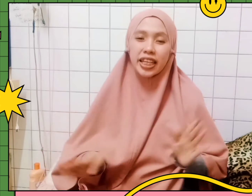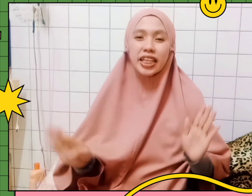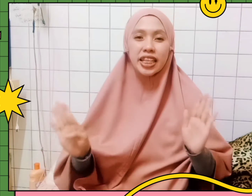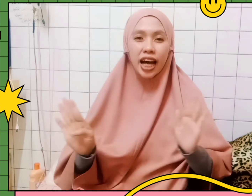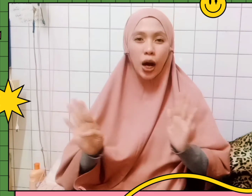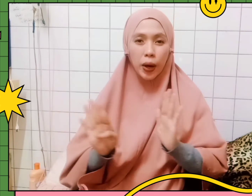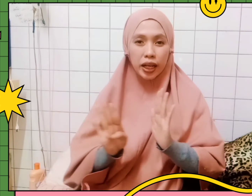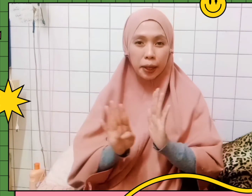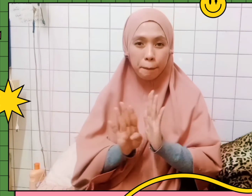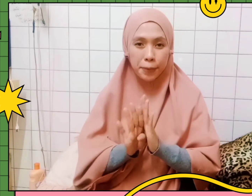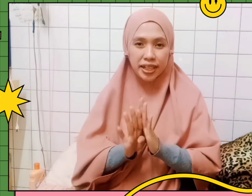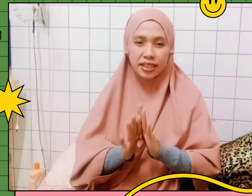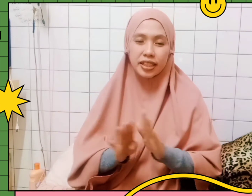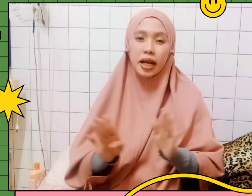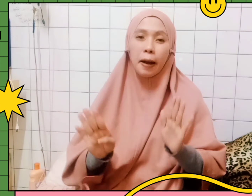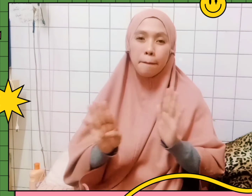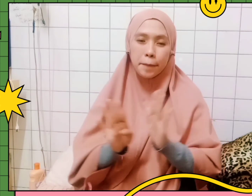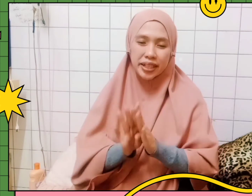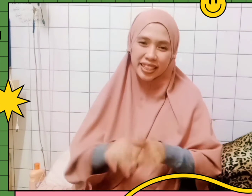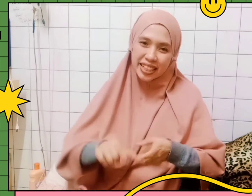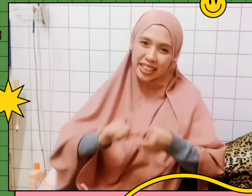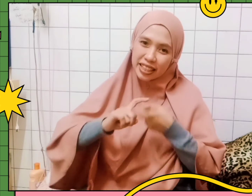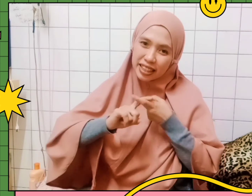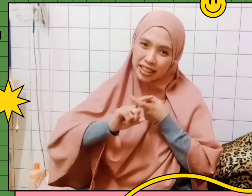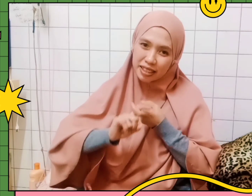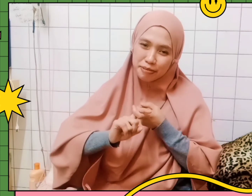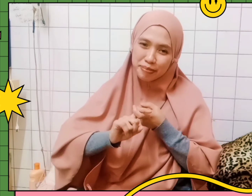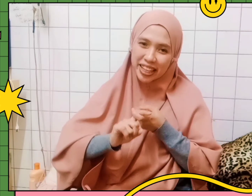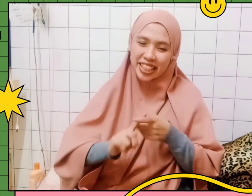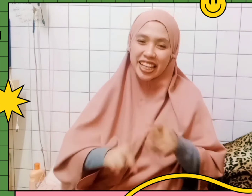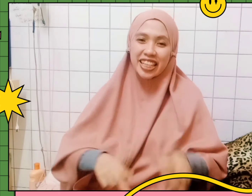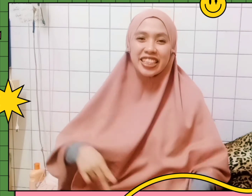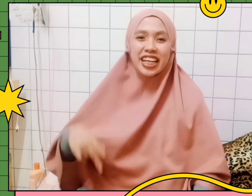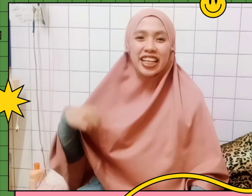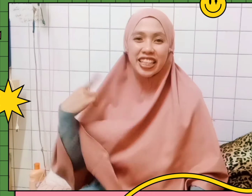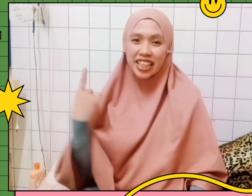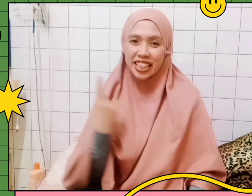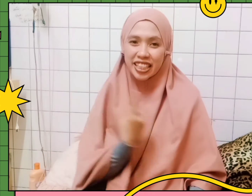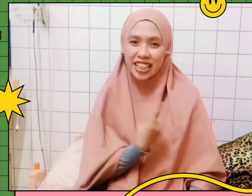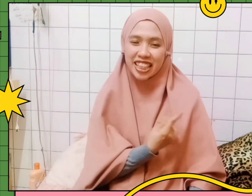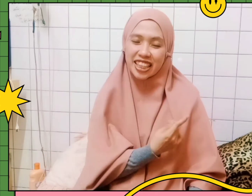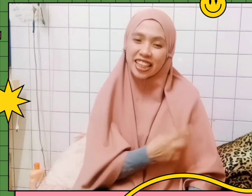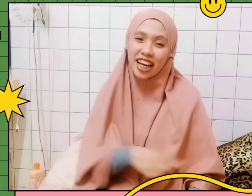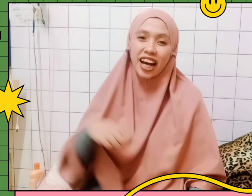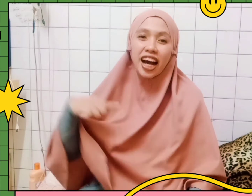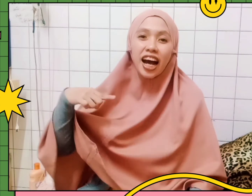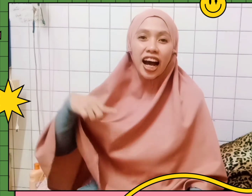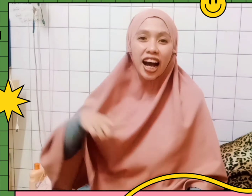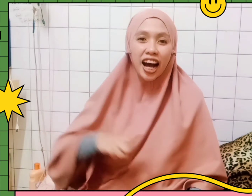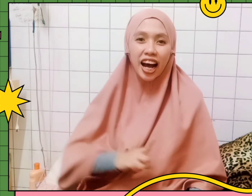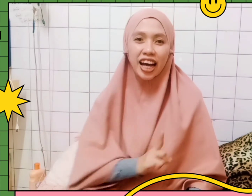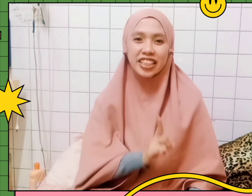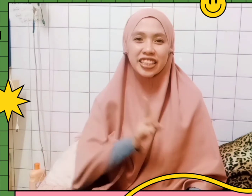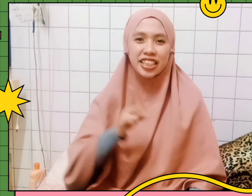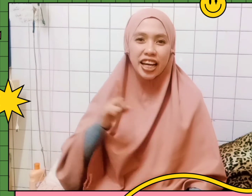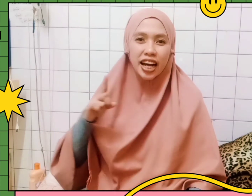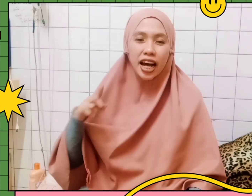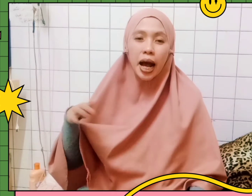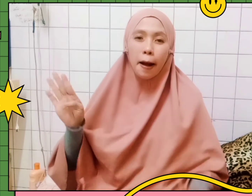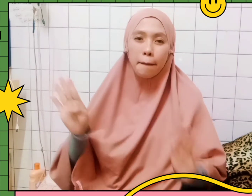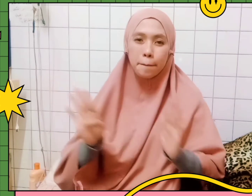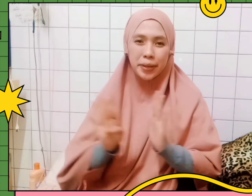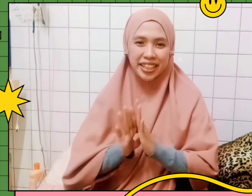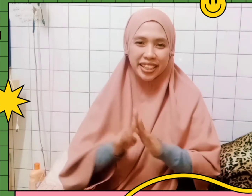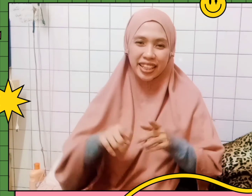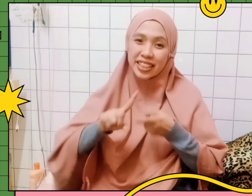berteman. Ini awalan ber ini teman. Jadi kita hanya